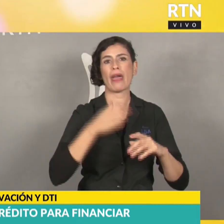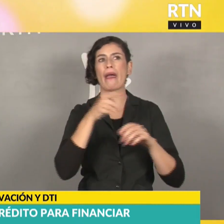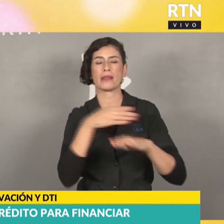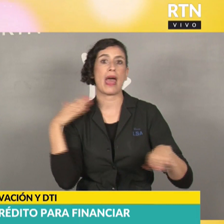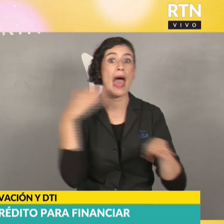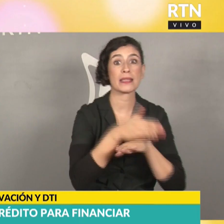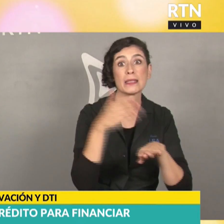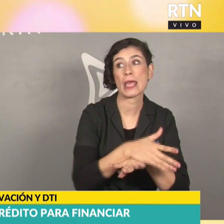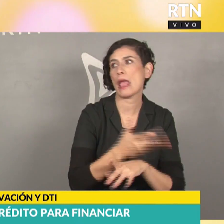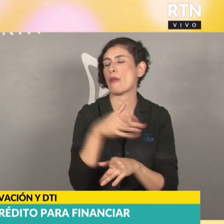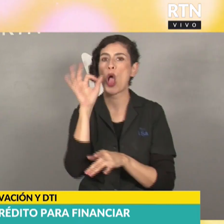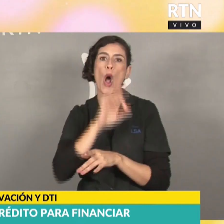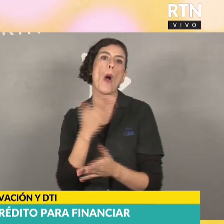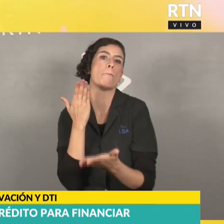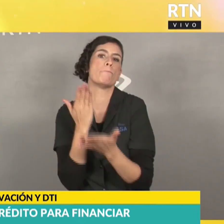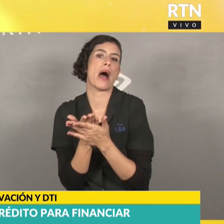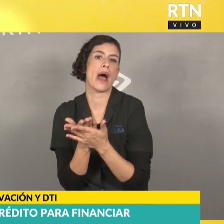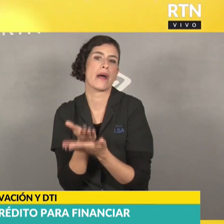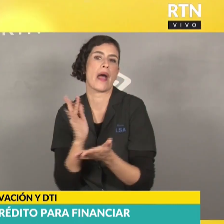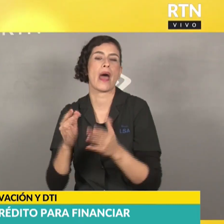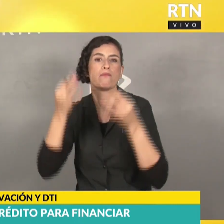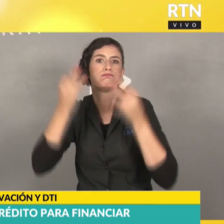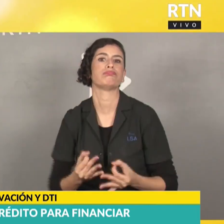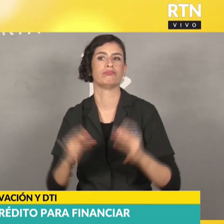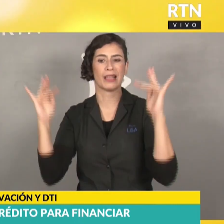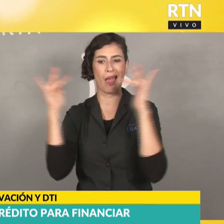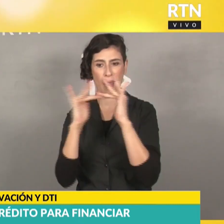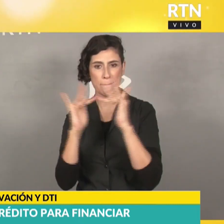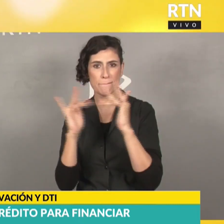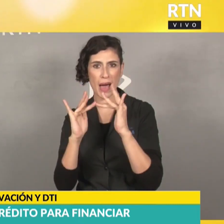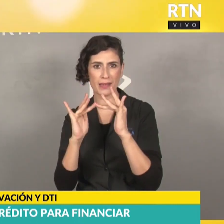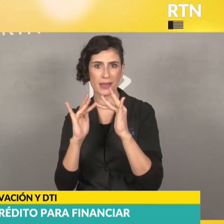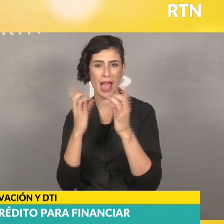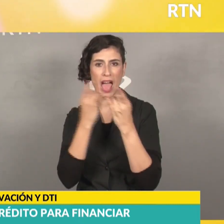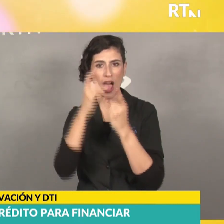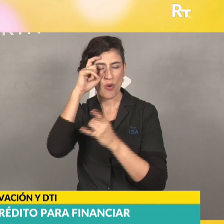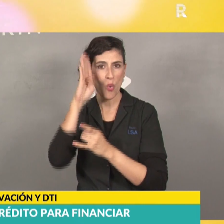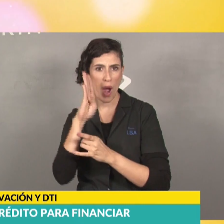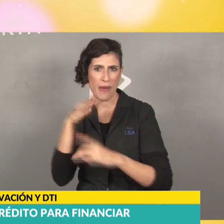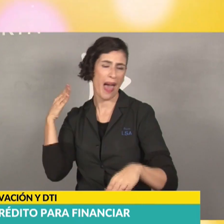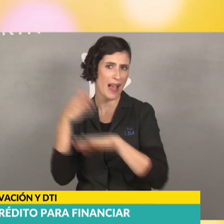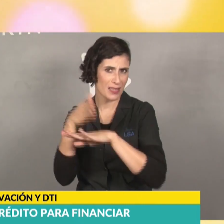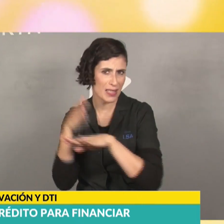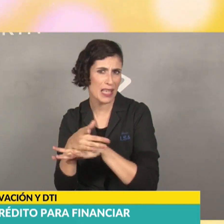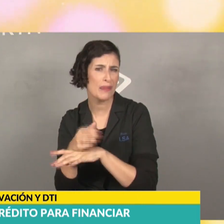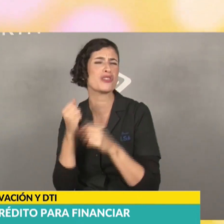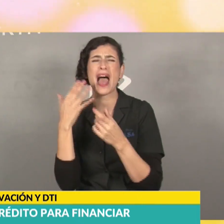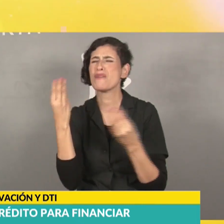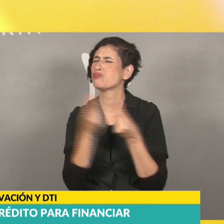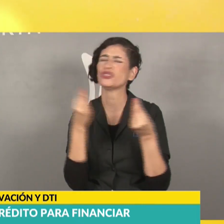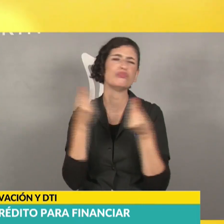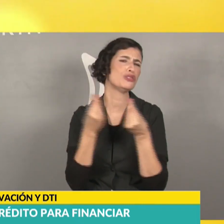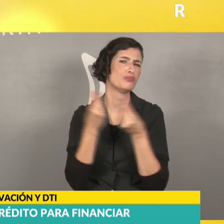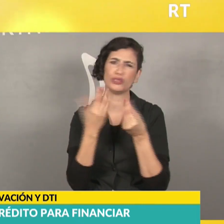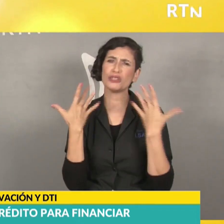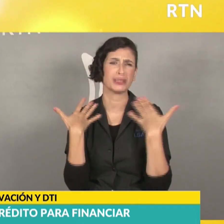puedas crear en una página web que esa página web sea accesible. O sea, es muy amplia la línea de financiamiento. O sea, vienen con los